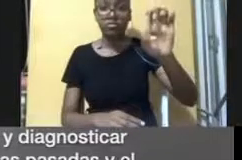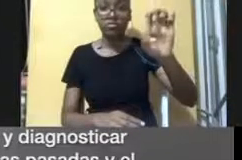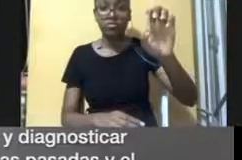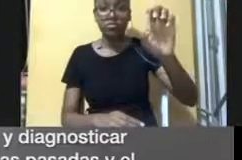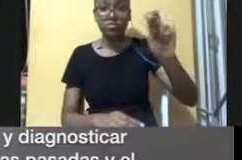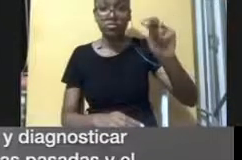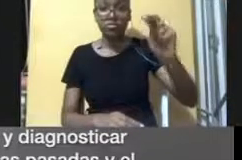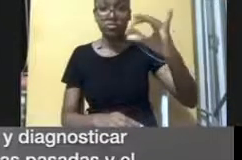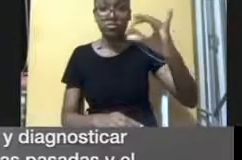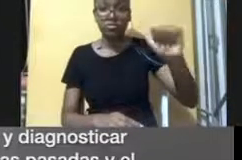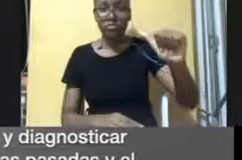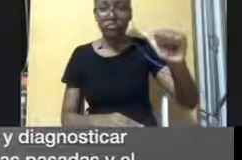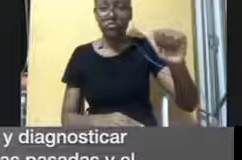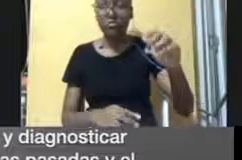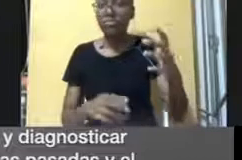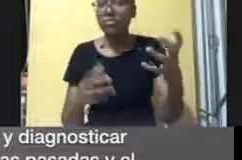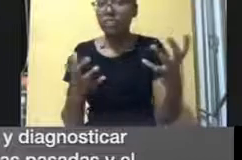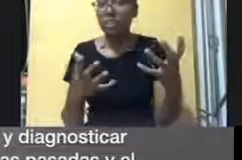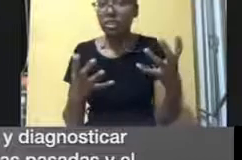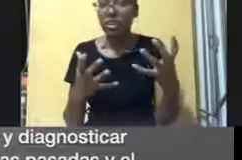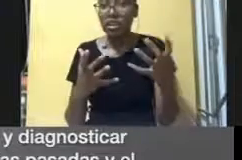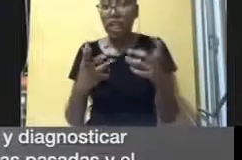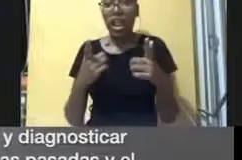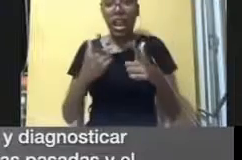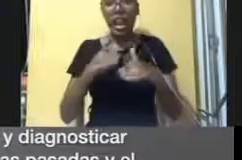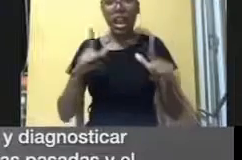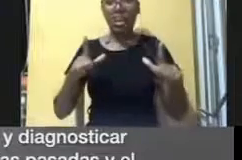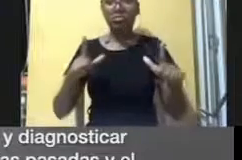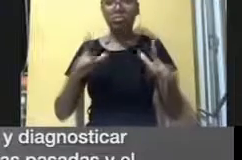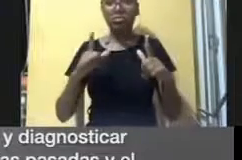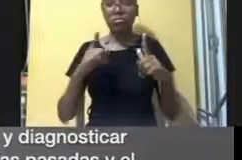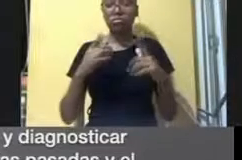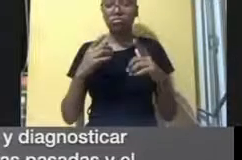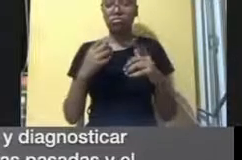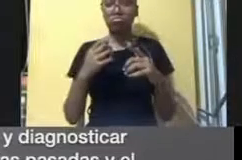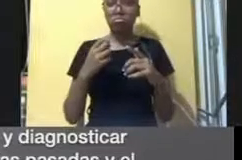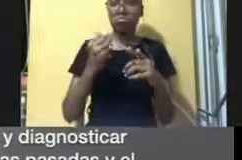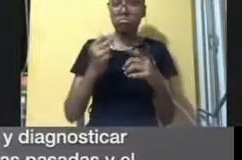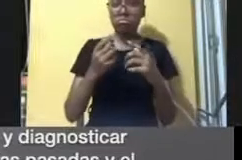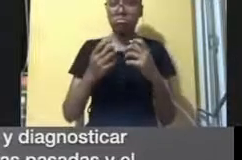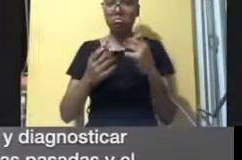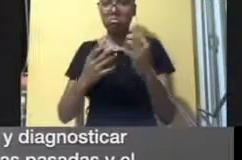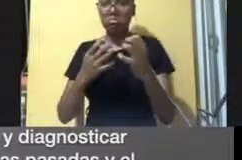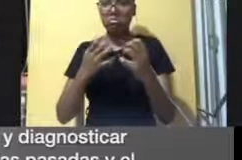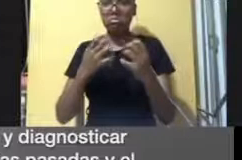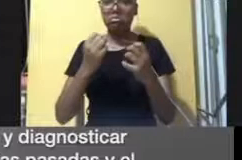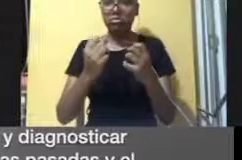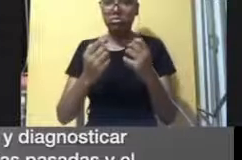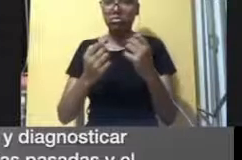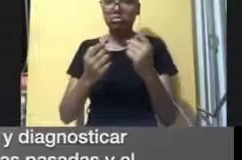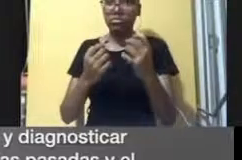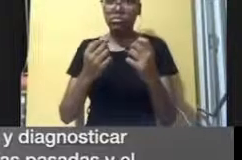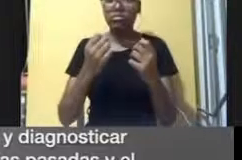manera fluente. Podemos ver eso en una persona sorda y asumir que es causada por una